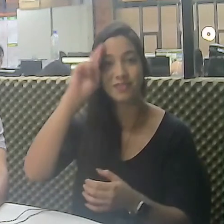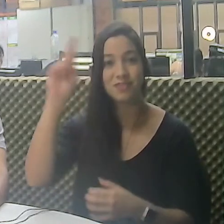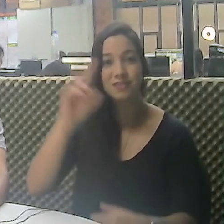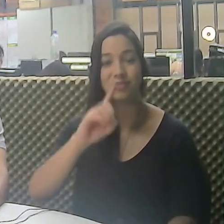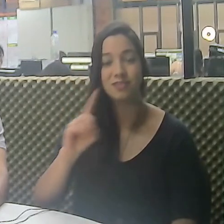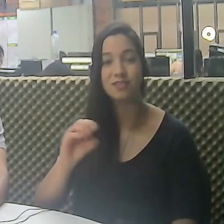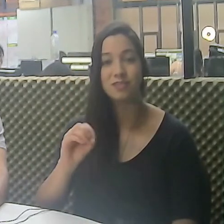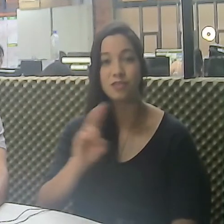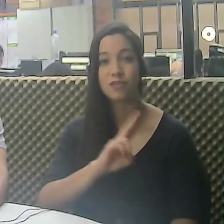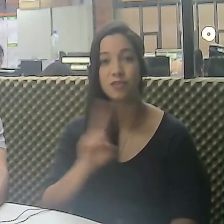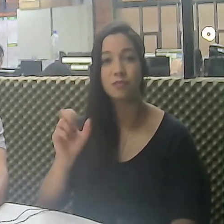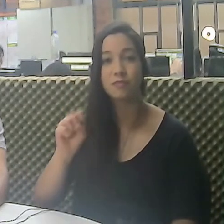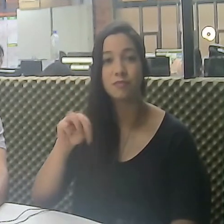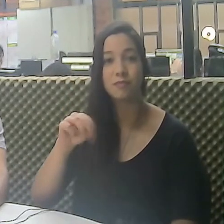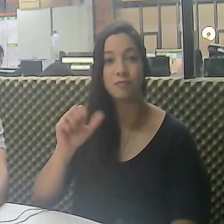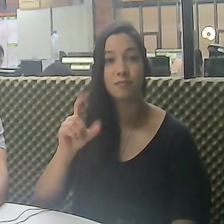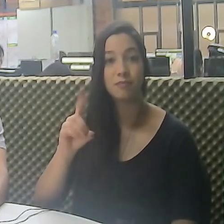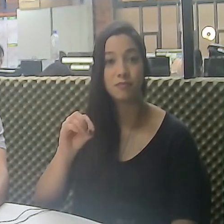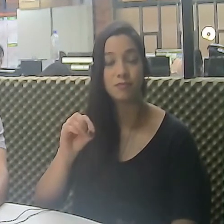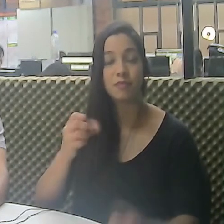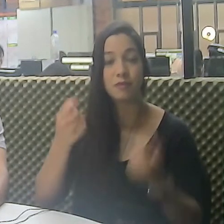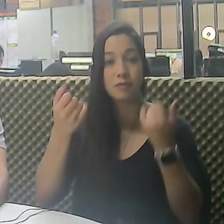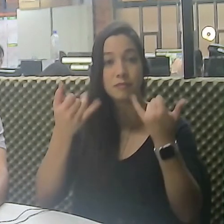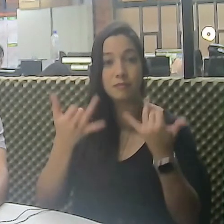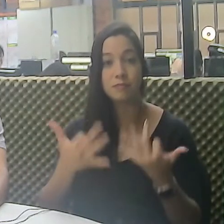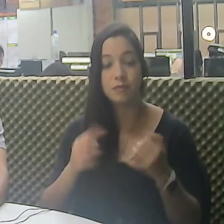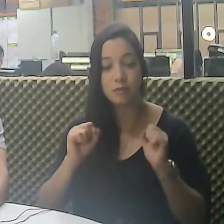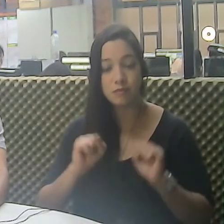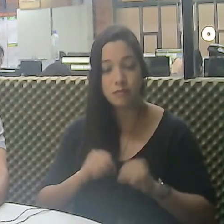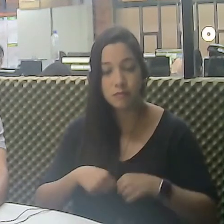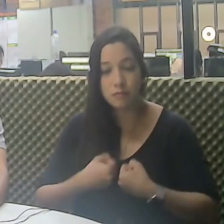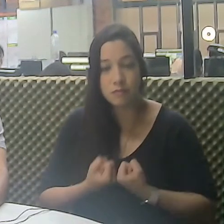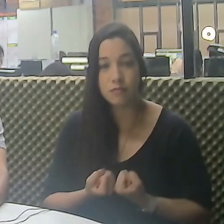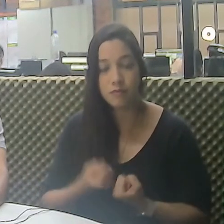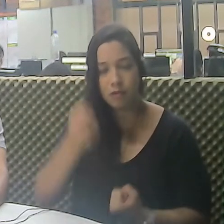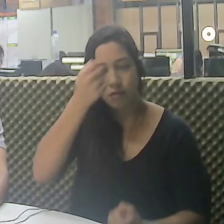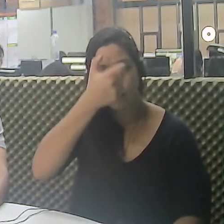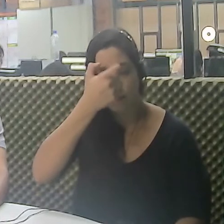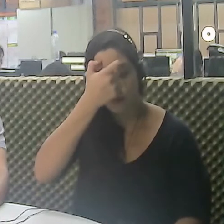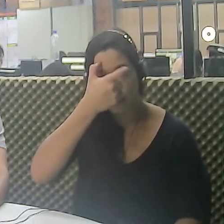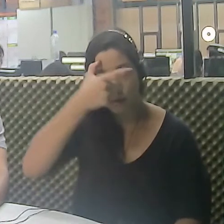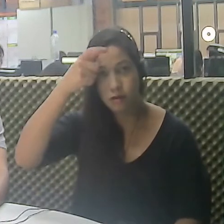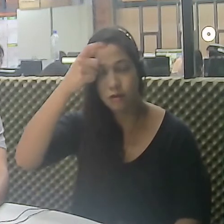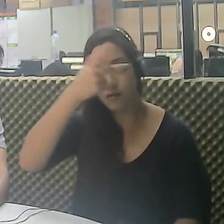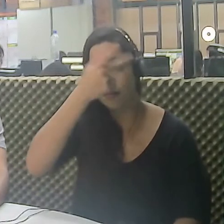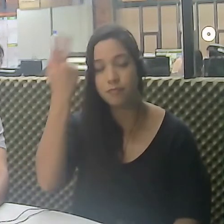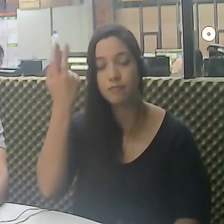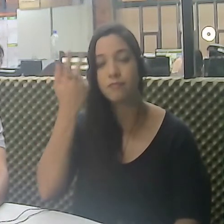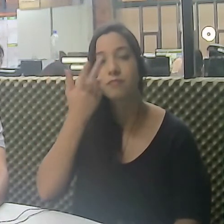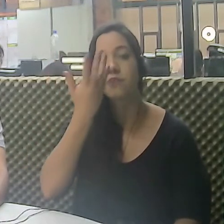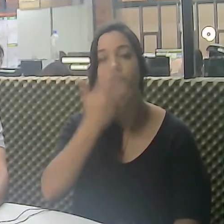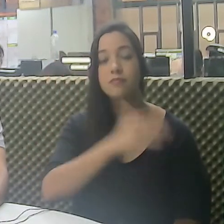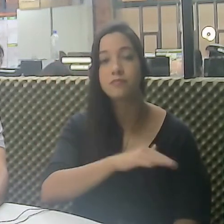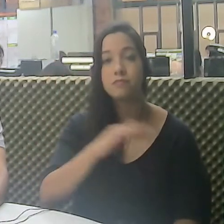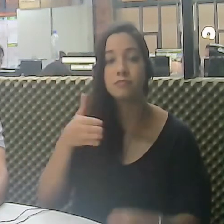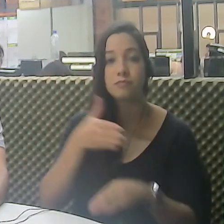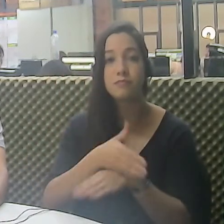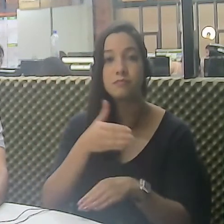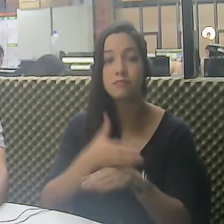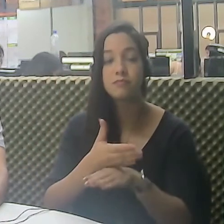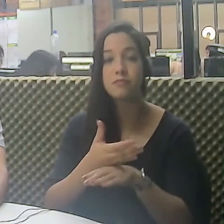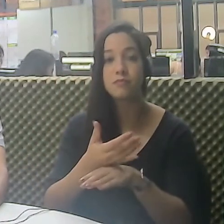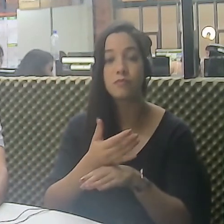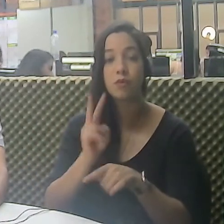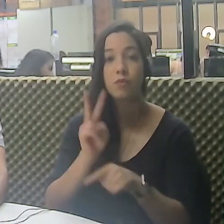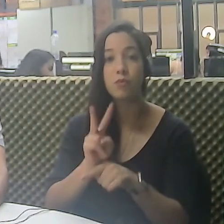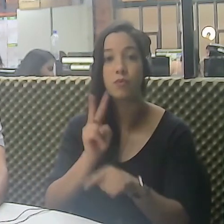zoológico, Amado Júnior, explica que o propósito é o despertar da conscientização dos participantes sobre seu papel no processo de